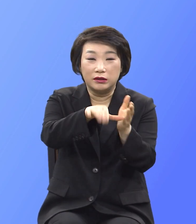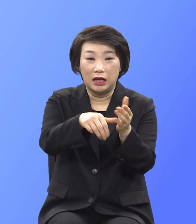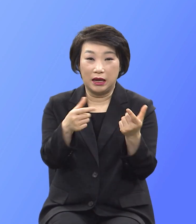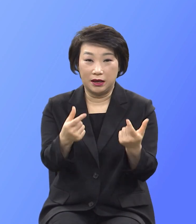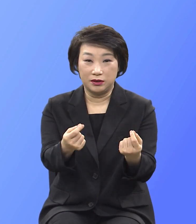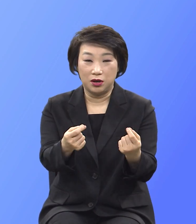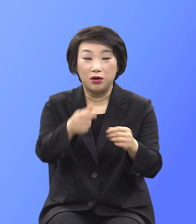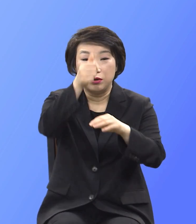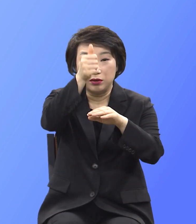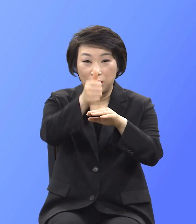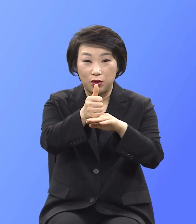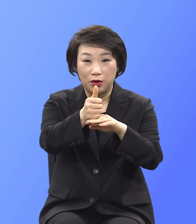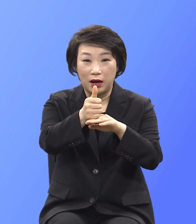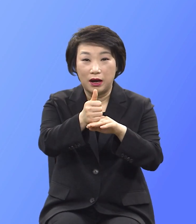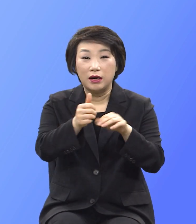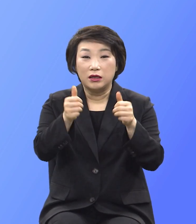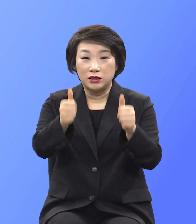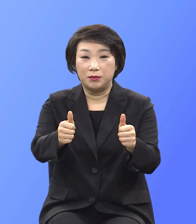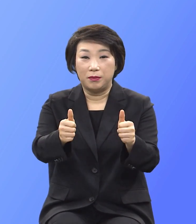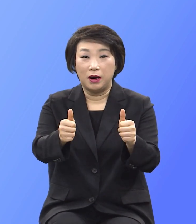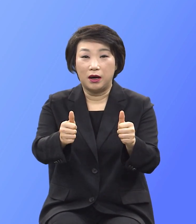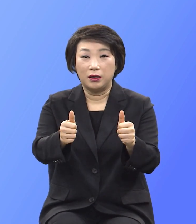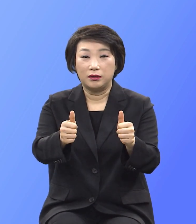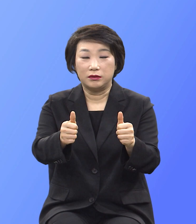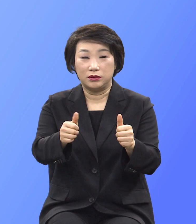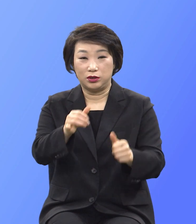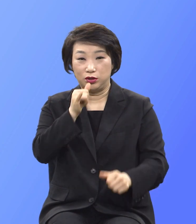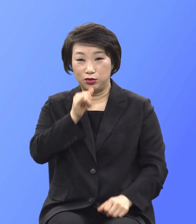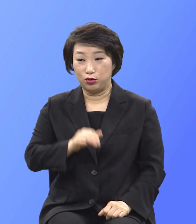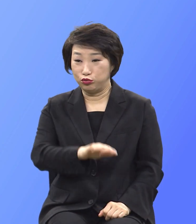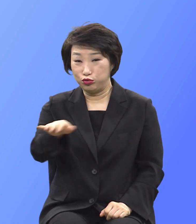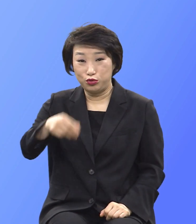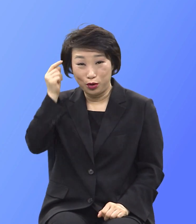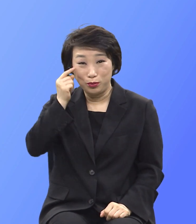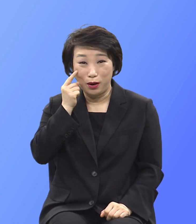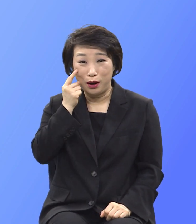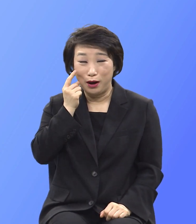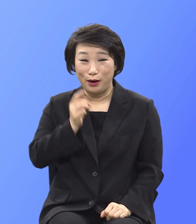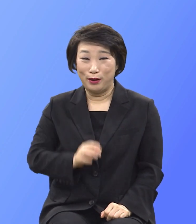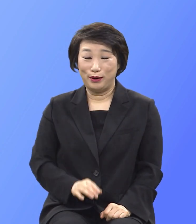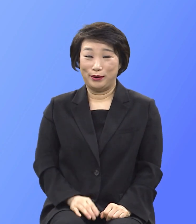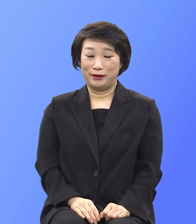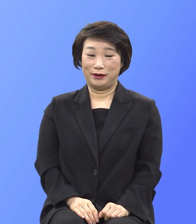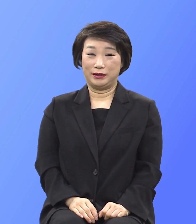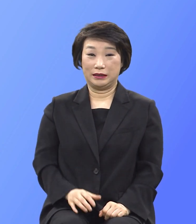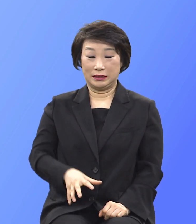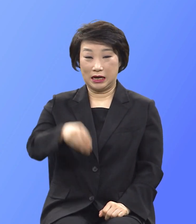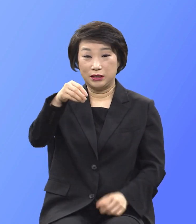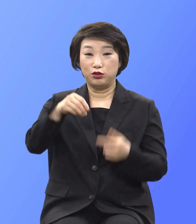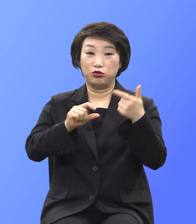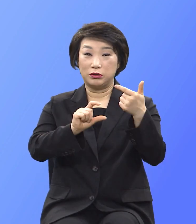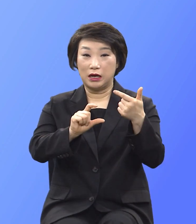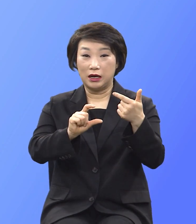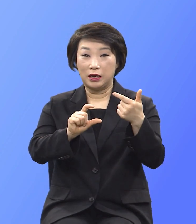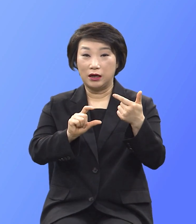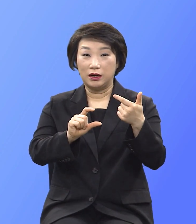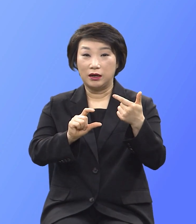같은 결과로 심판하시는 분, 우리 잘 들어라 이 말이요. 창세기